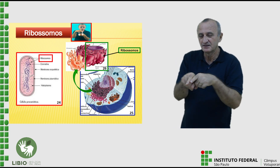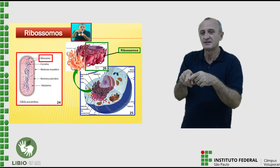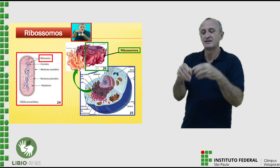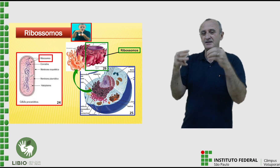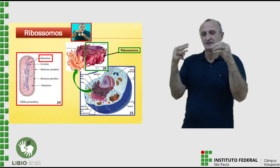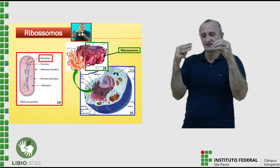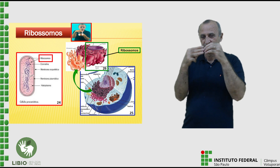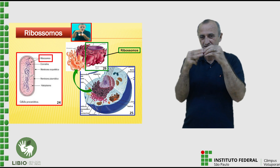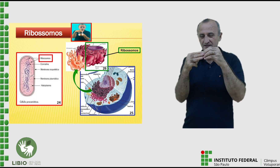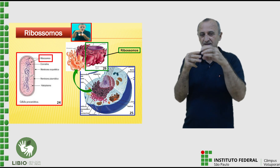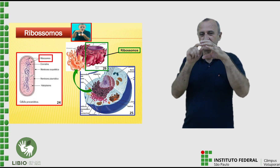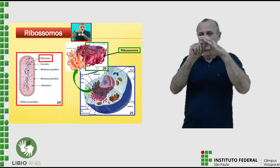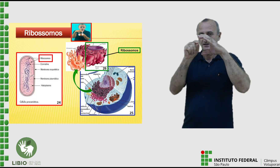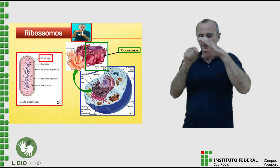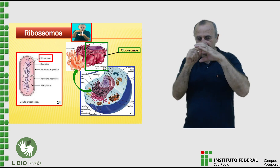de célula,